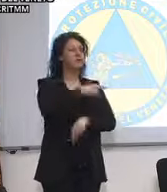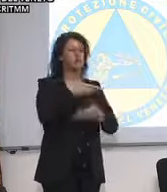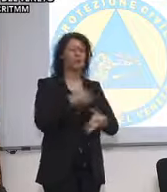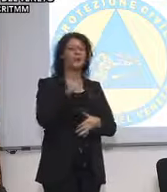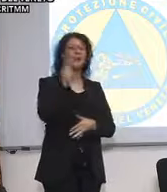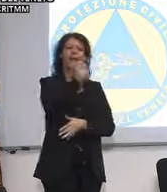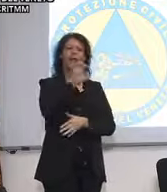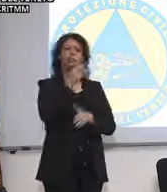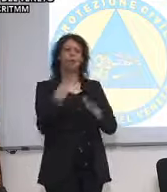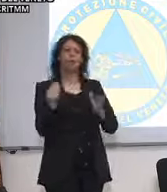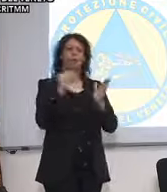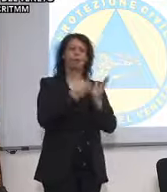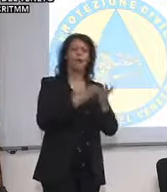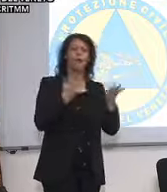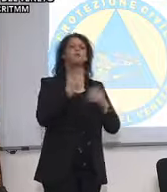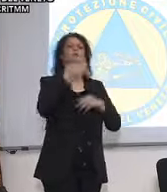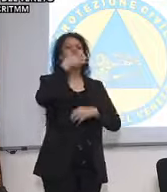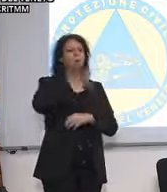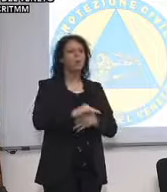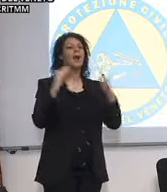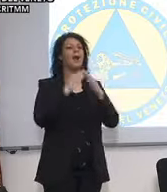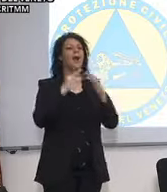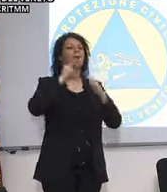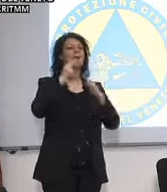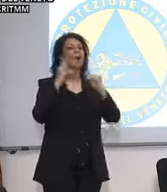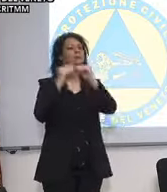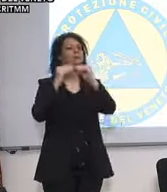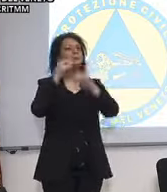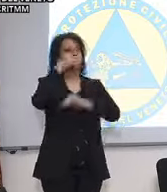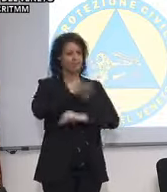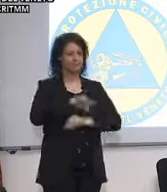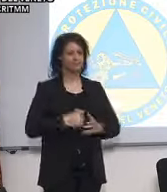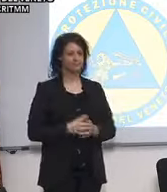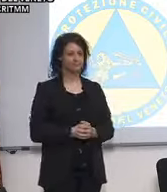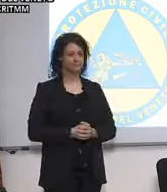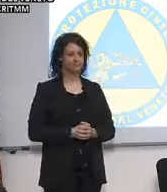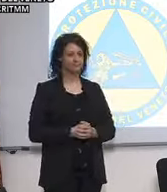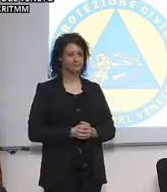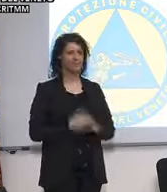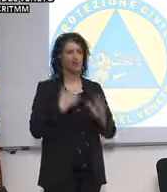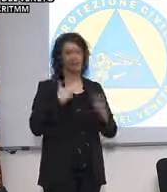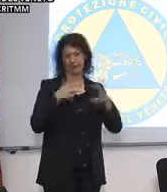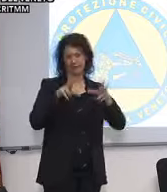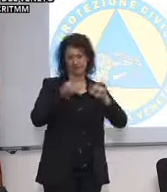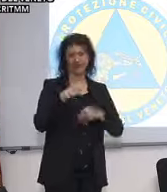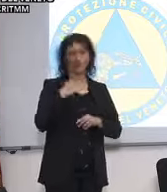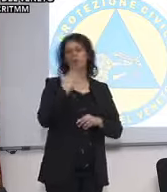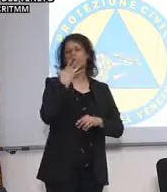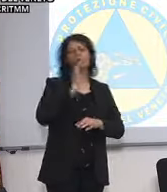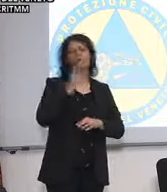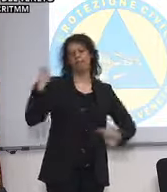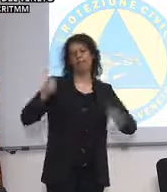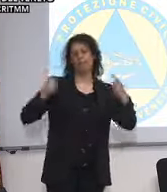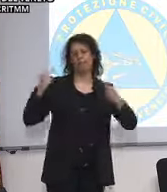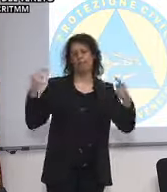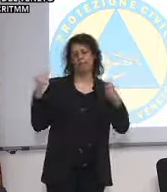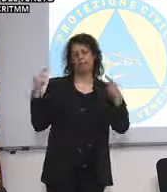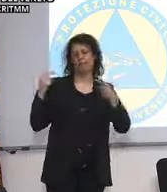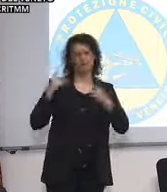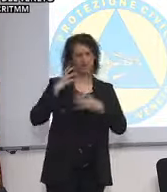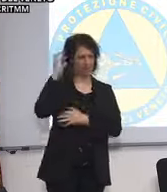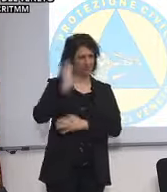se, guardi, ripeto, io non faccio l'ordinanza per cercare la visa, posso dire, mi spiace anche che ma magari dà dei suggerimenti